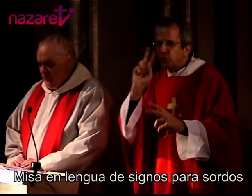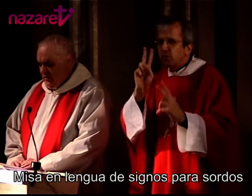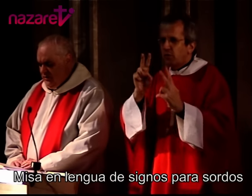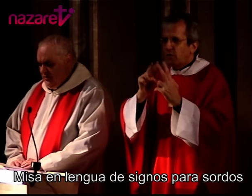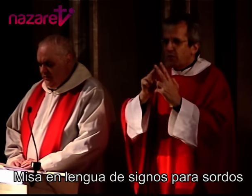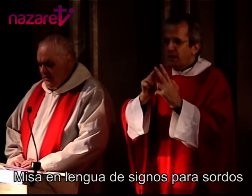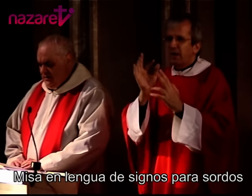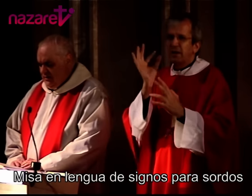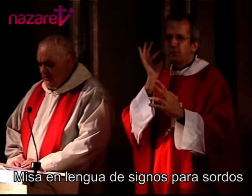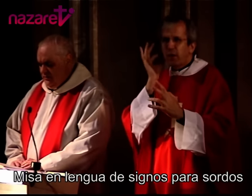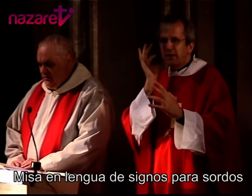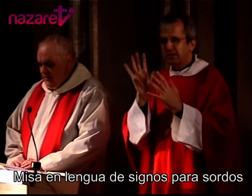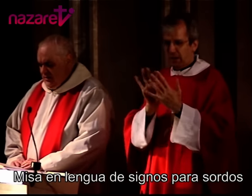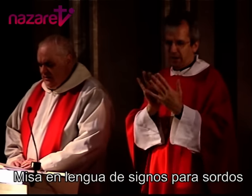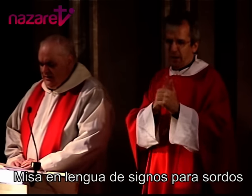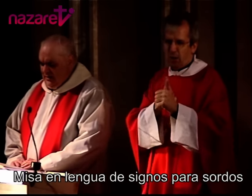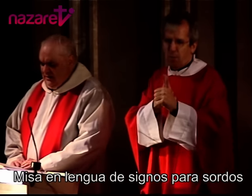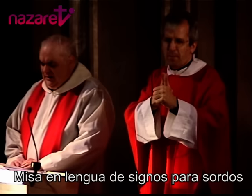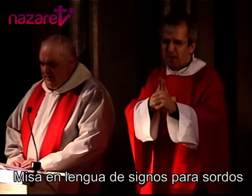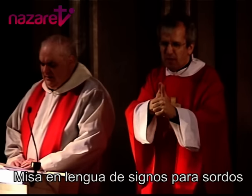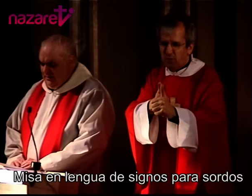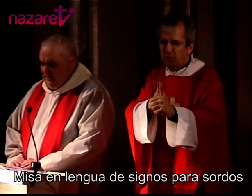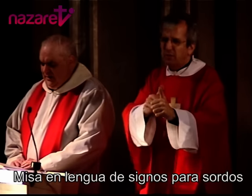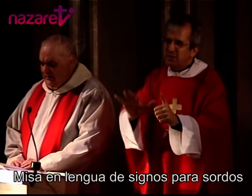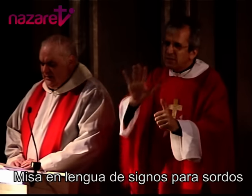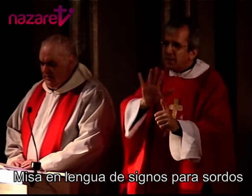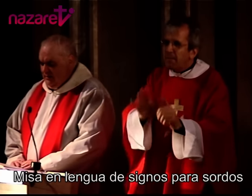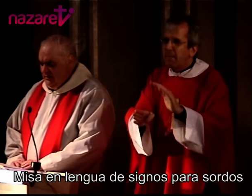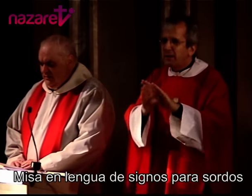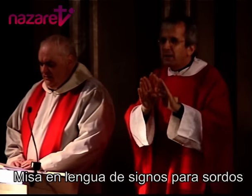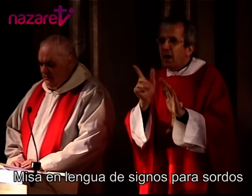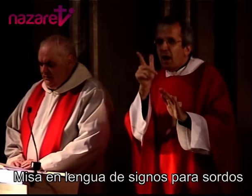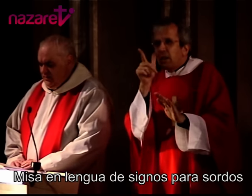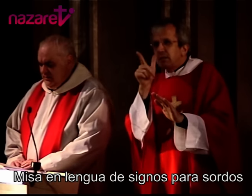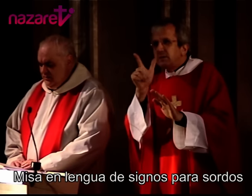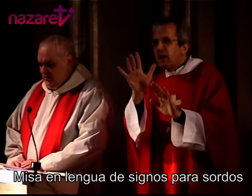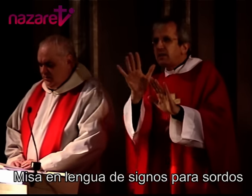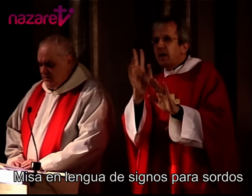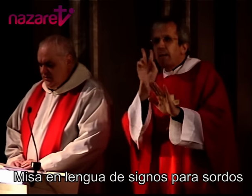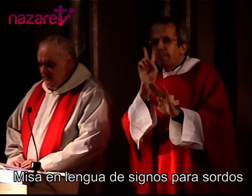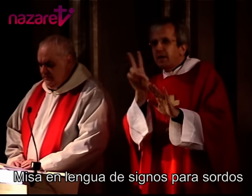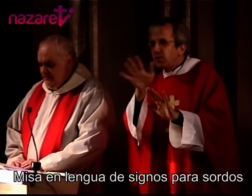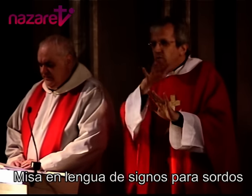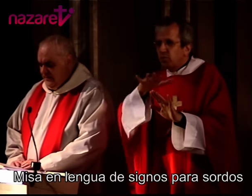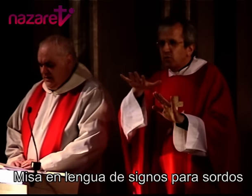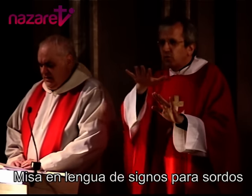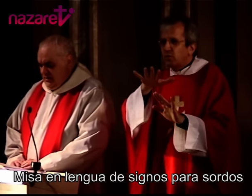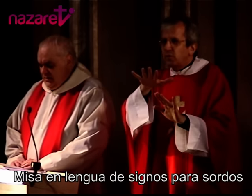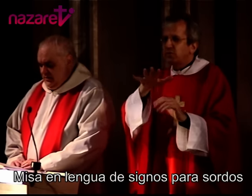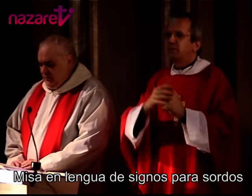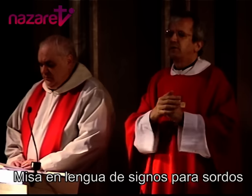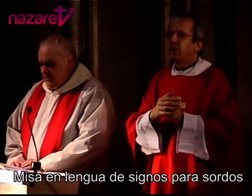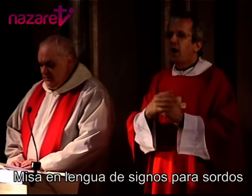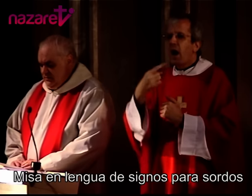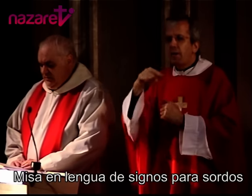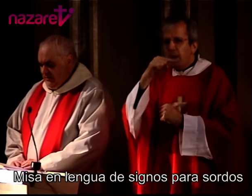y las mujeres que lo habían seguido desde Galilea se mantenían a distancia, viendo todo esto.